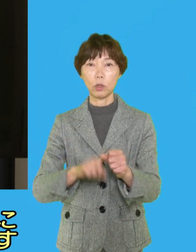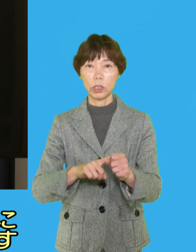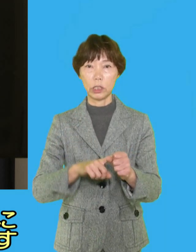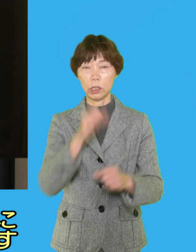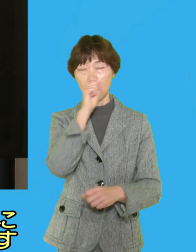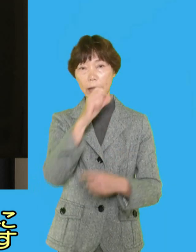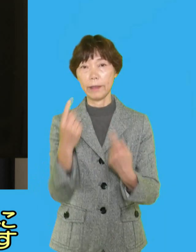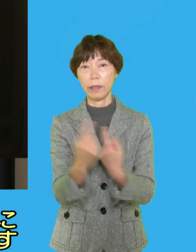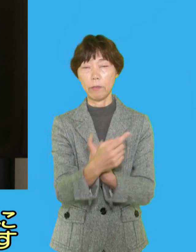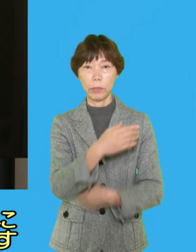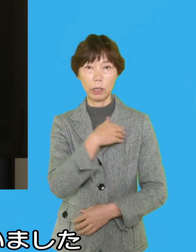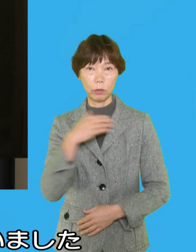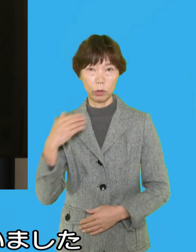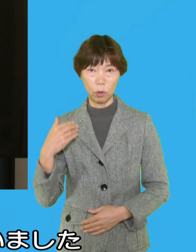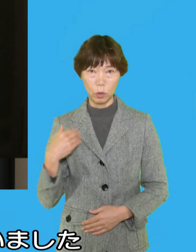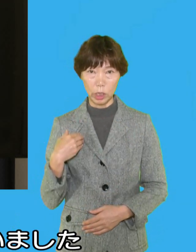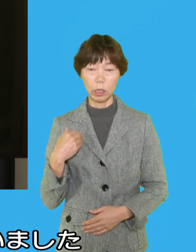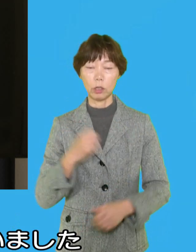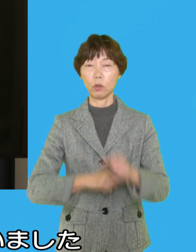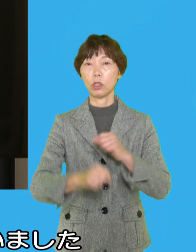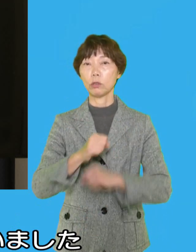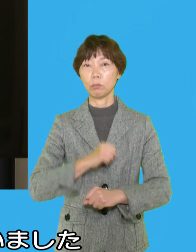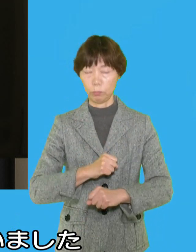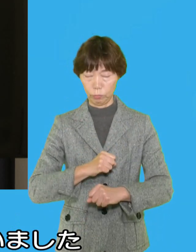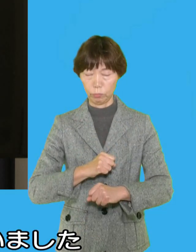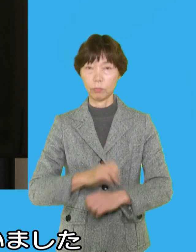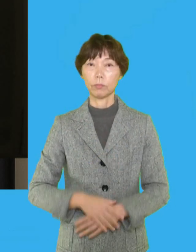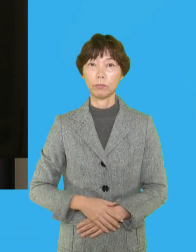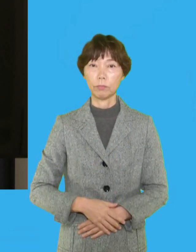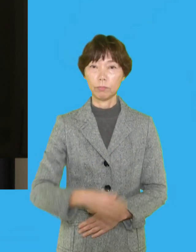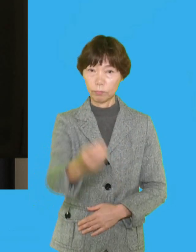るように取り組んでいきます。 ありがとうございました。